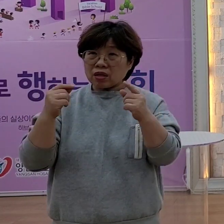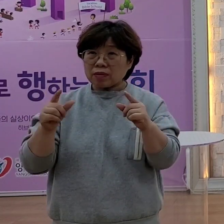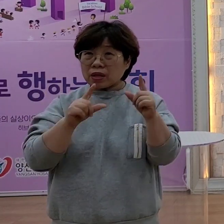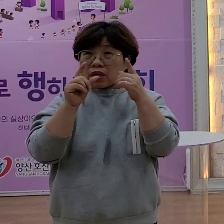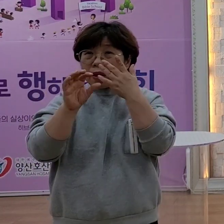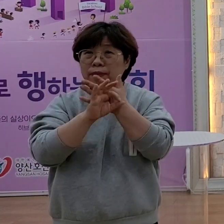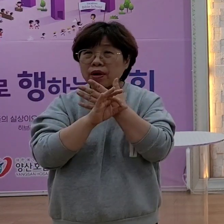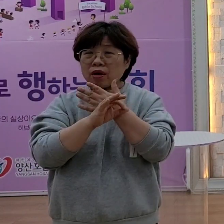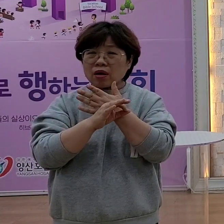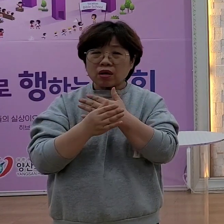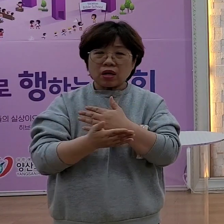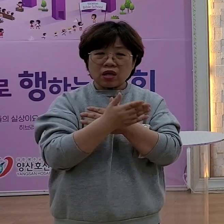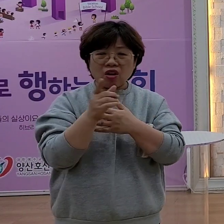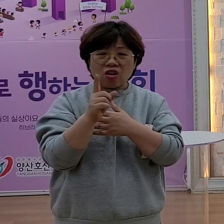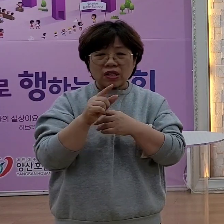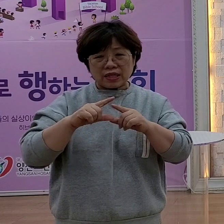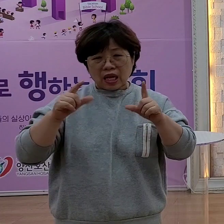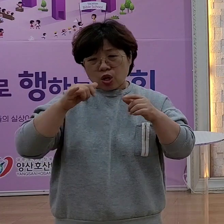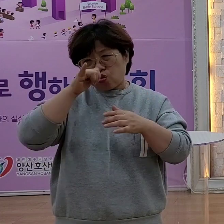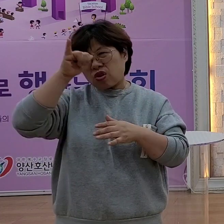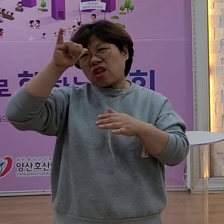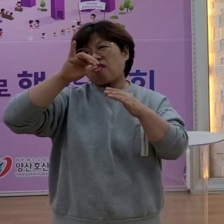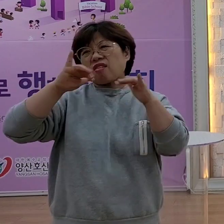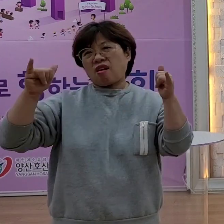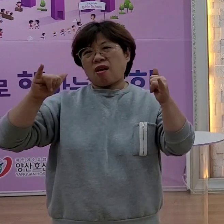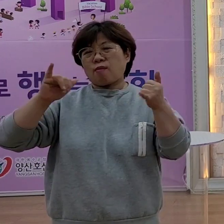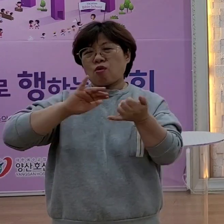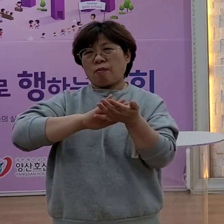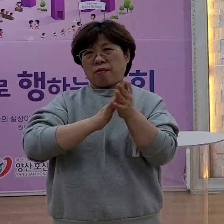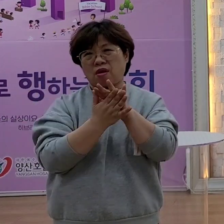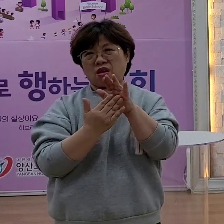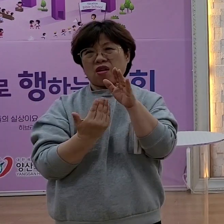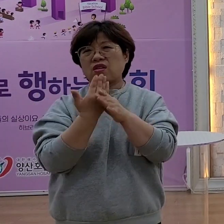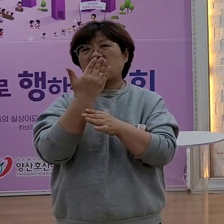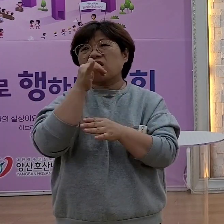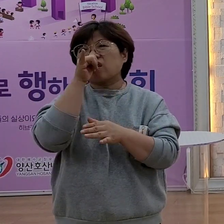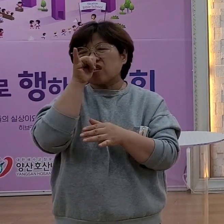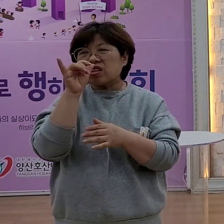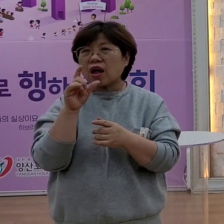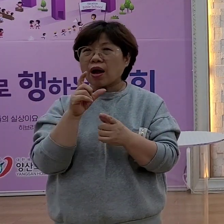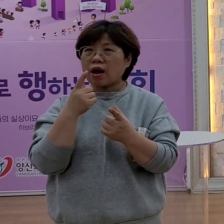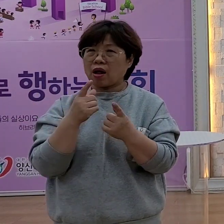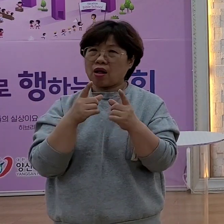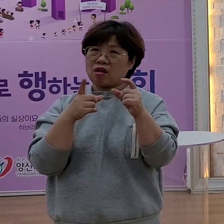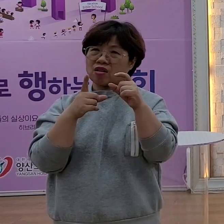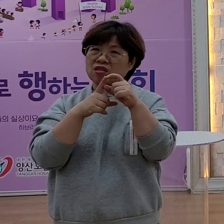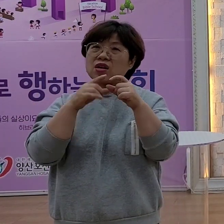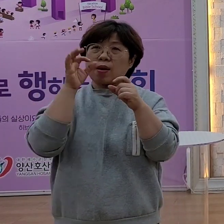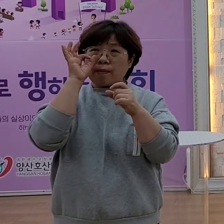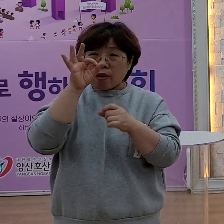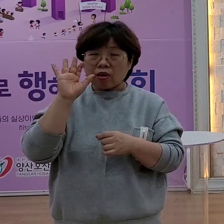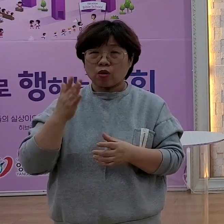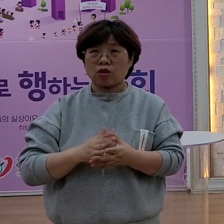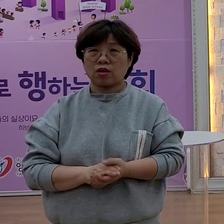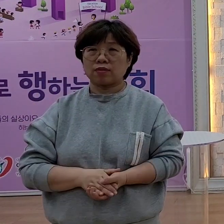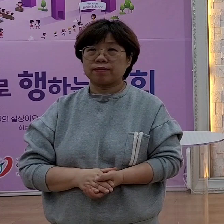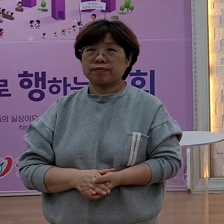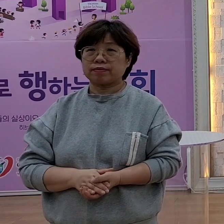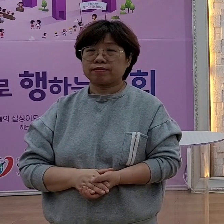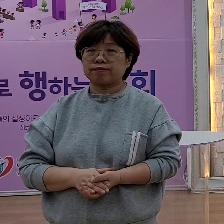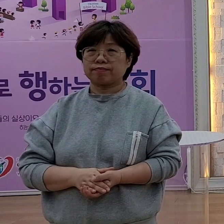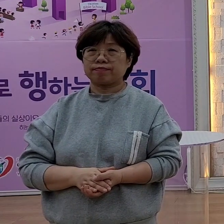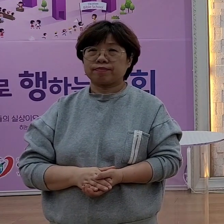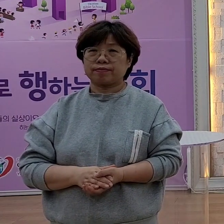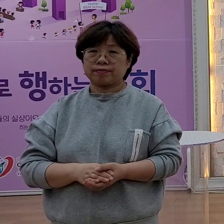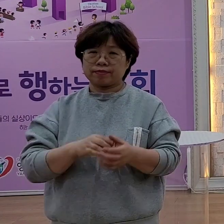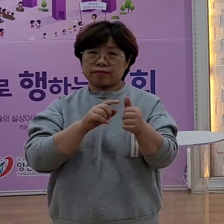어느 날 위인이 되어 있을 것이다. 위대한 인물이 되어 있을 것이다. 이런 글귀를 보았다고 합니다. 이 스티브